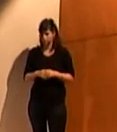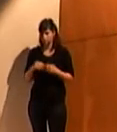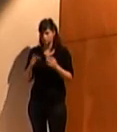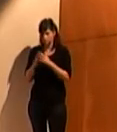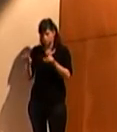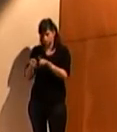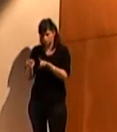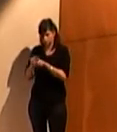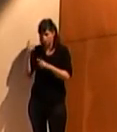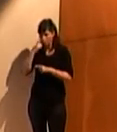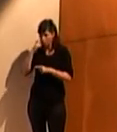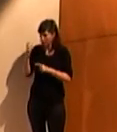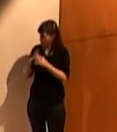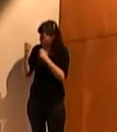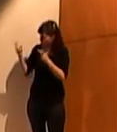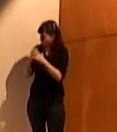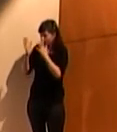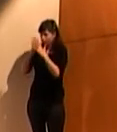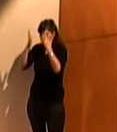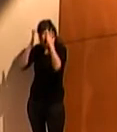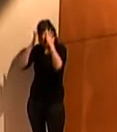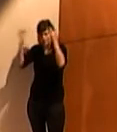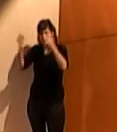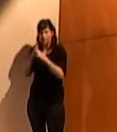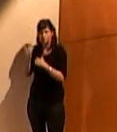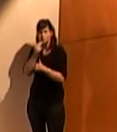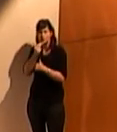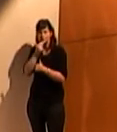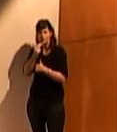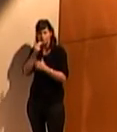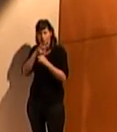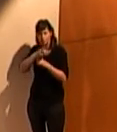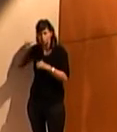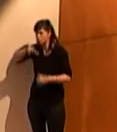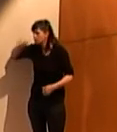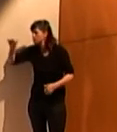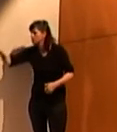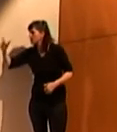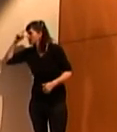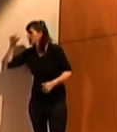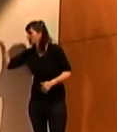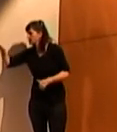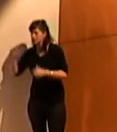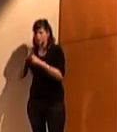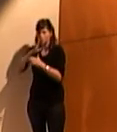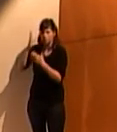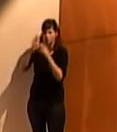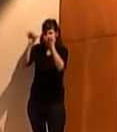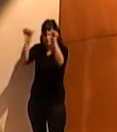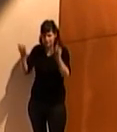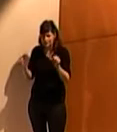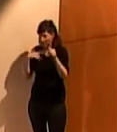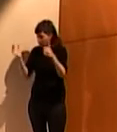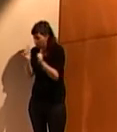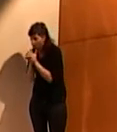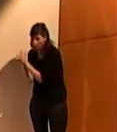voit bien que l'expérience utilisateur est de plus en plus mobilisée, le design thinking, mais quand on est